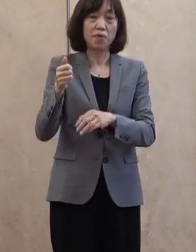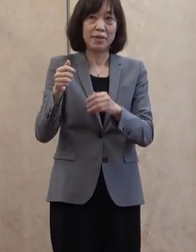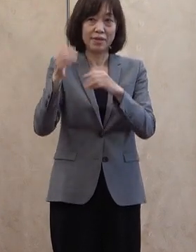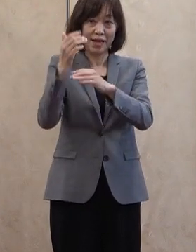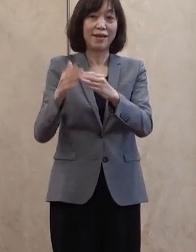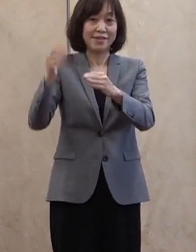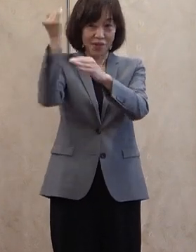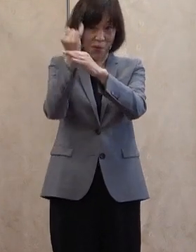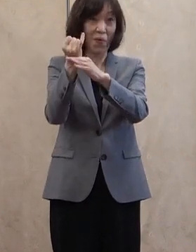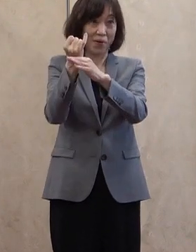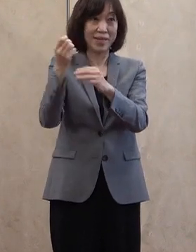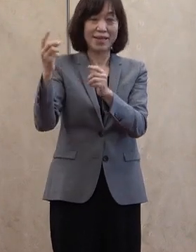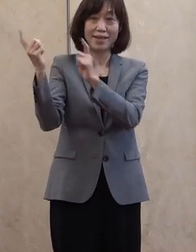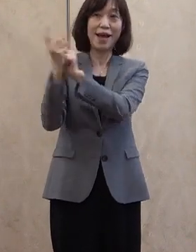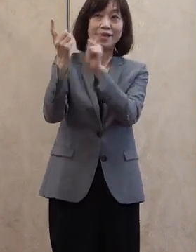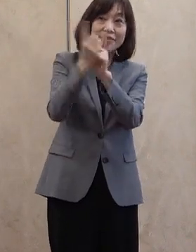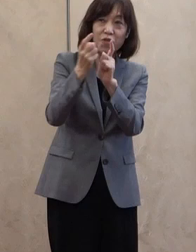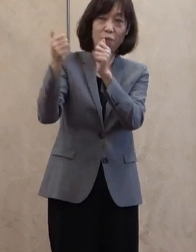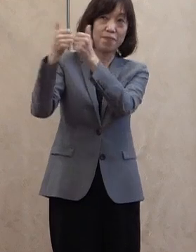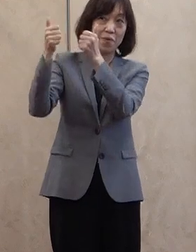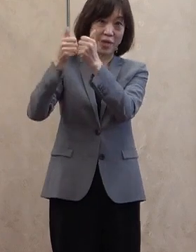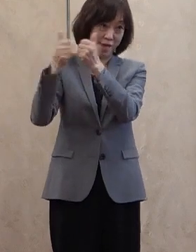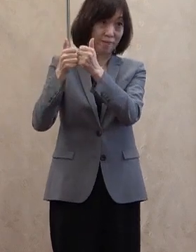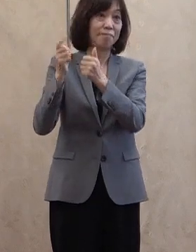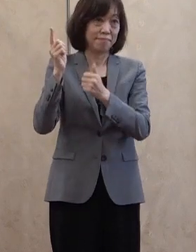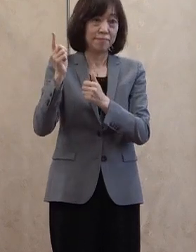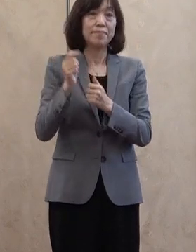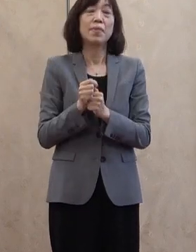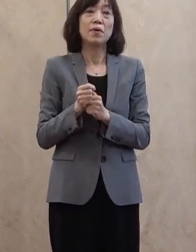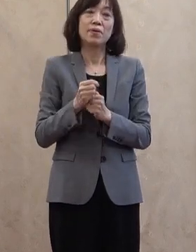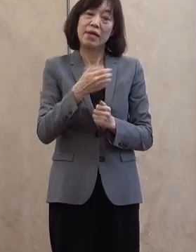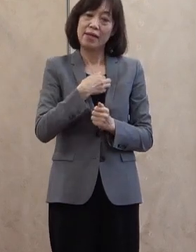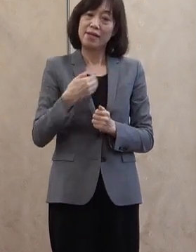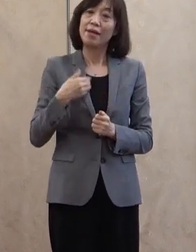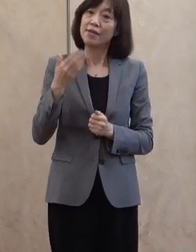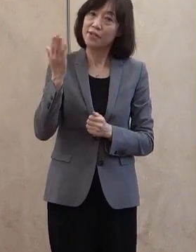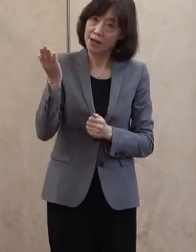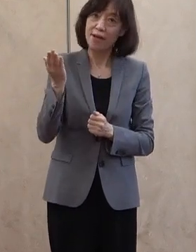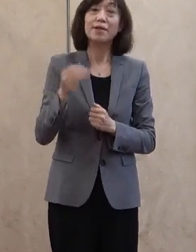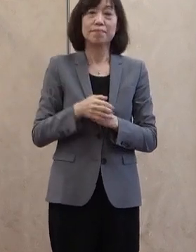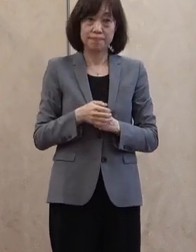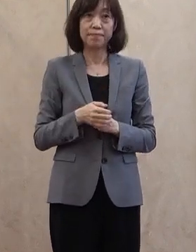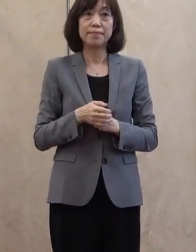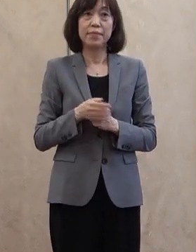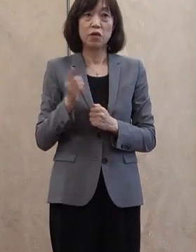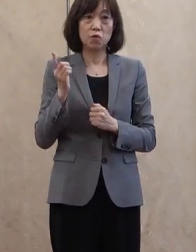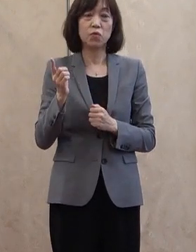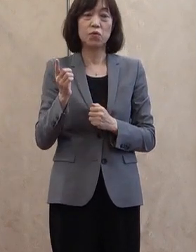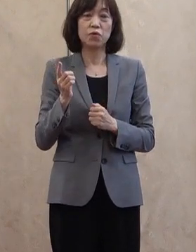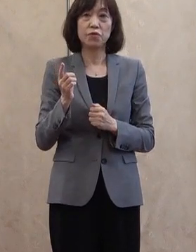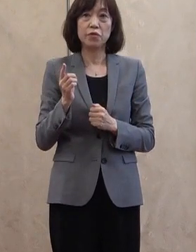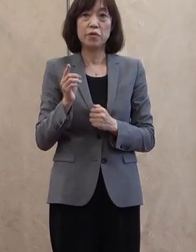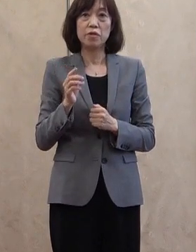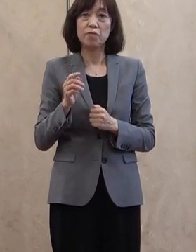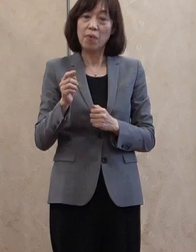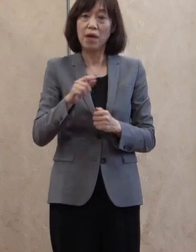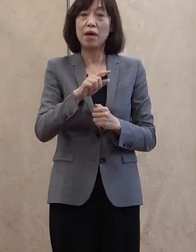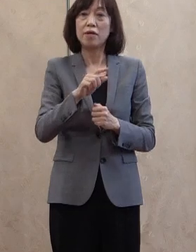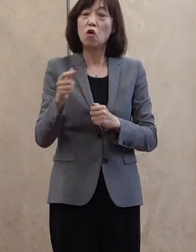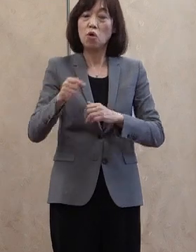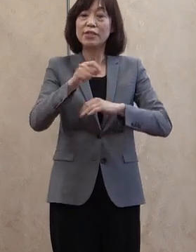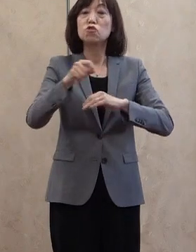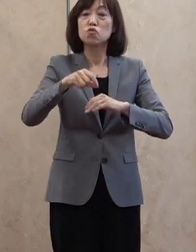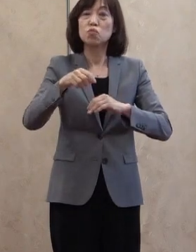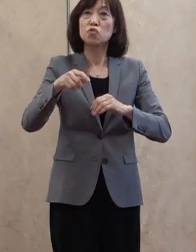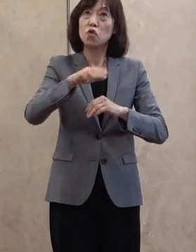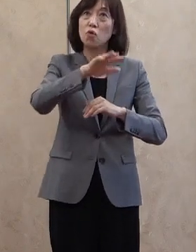しているところでもあります。今それでできないかということを実務方を通じて